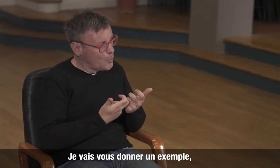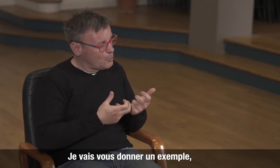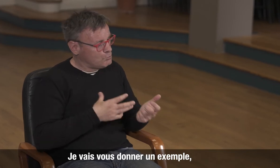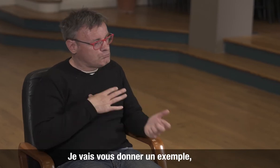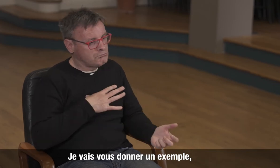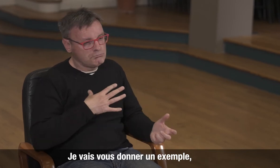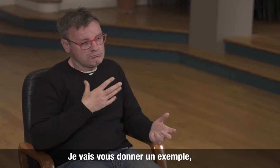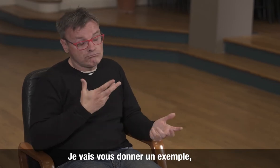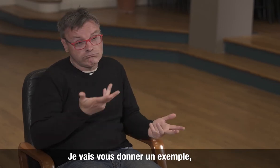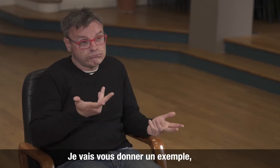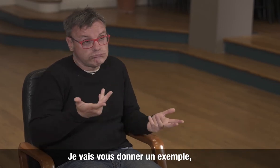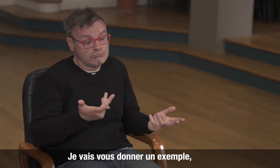Je vais vous donner un exemple.